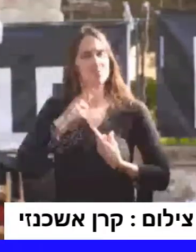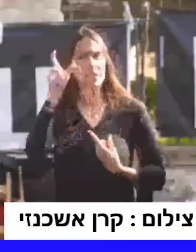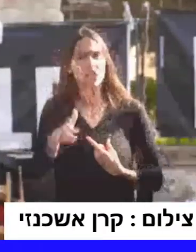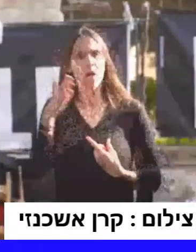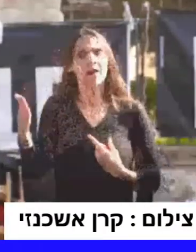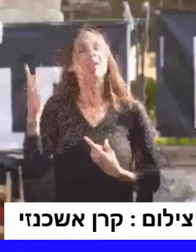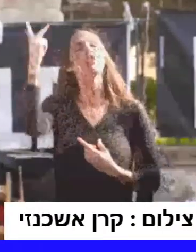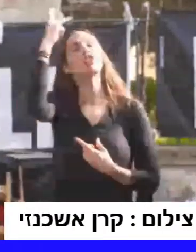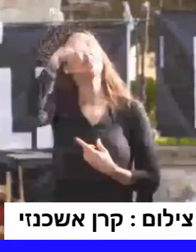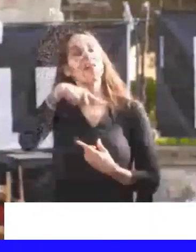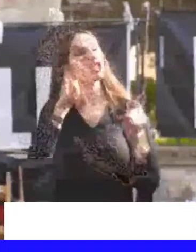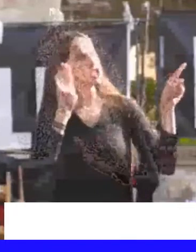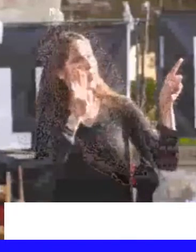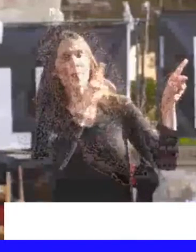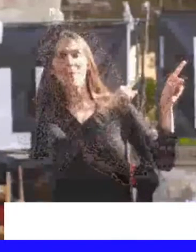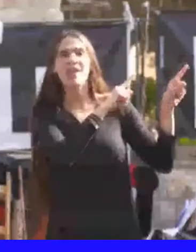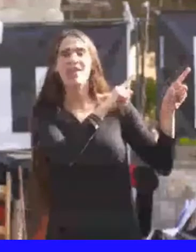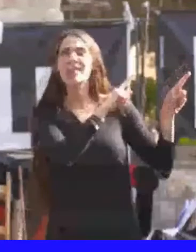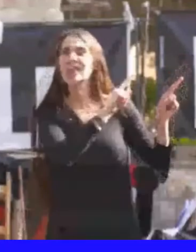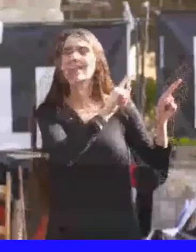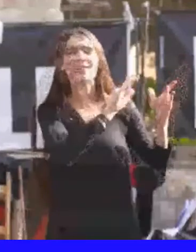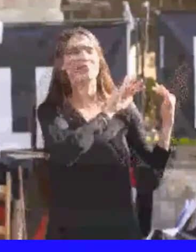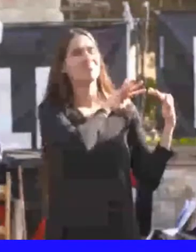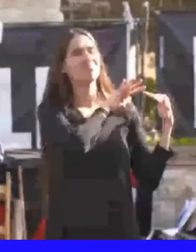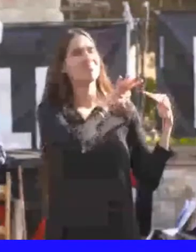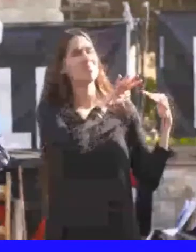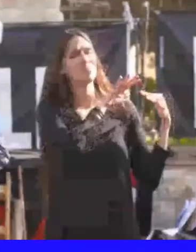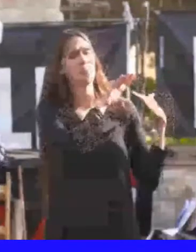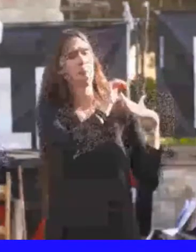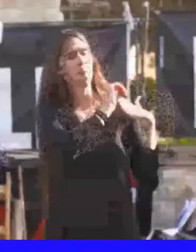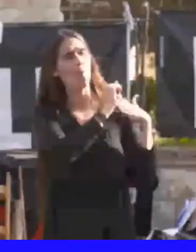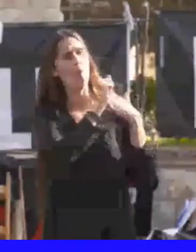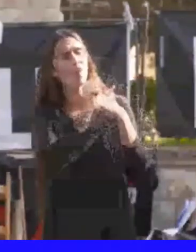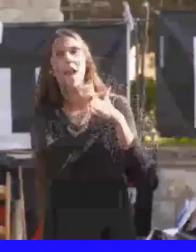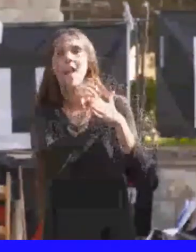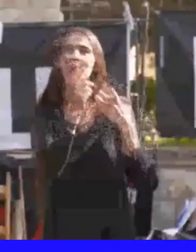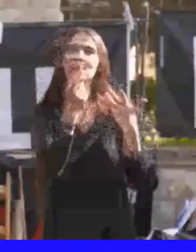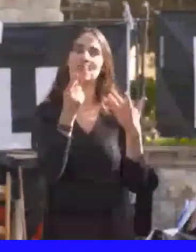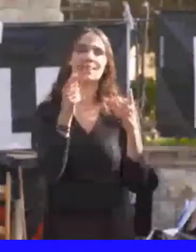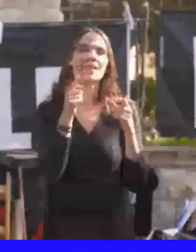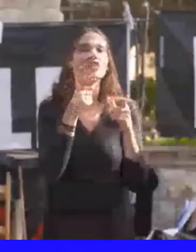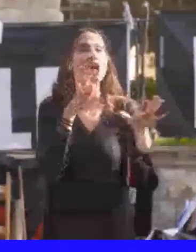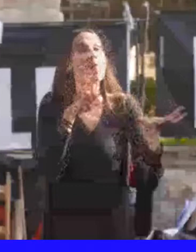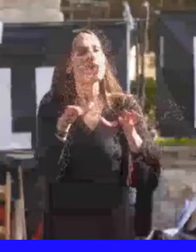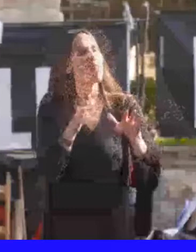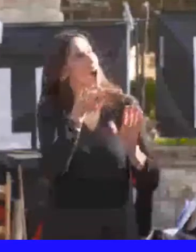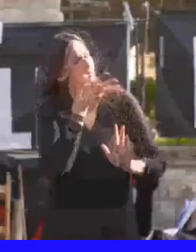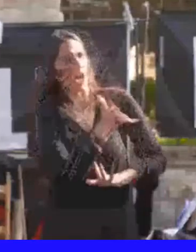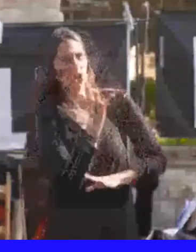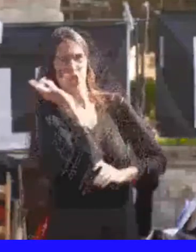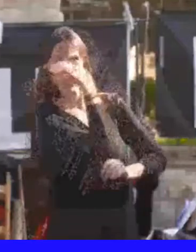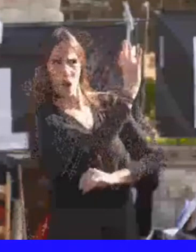שהבנתי שביבי מוביל עם, איך קראתי לזה? שממשלת הרשע